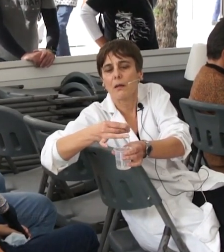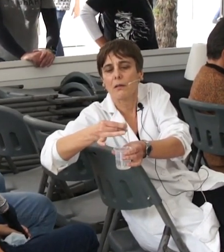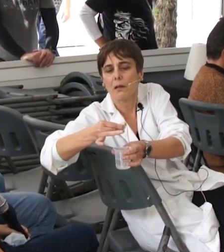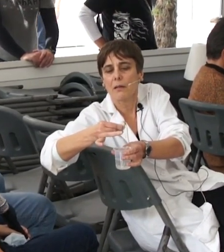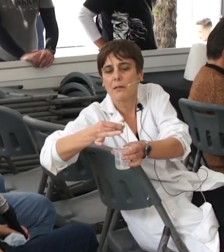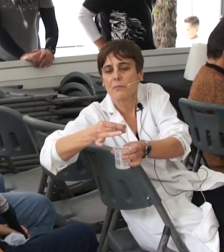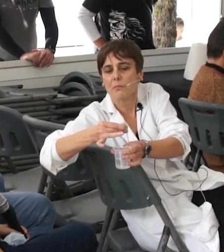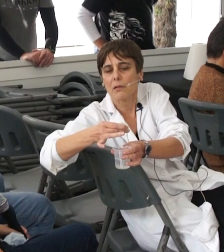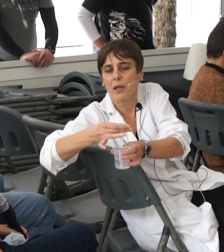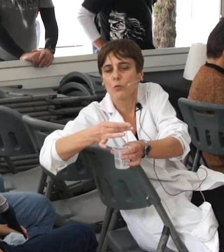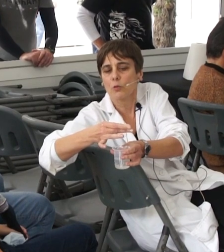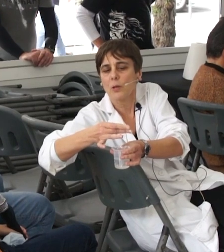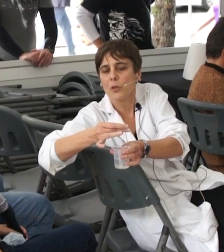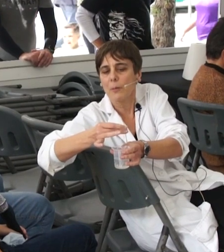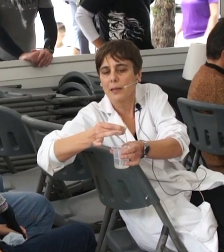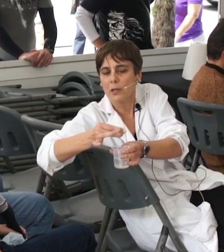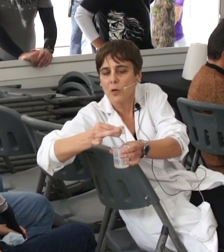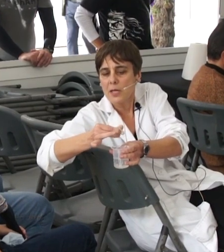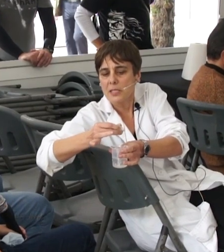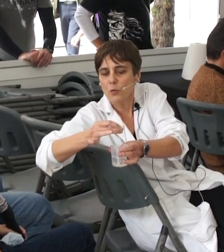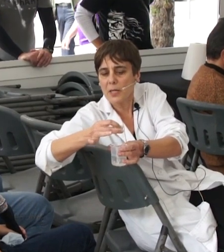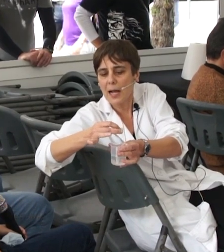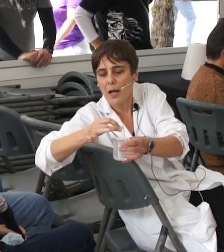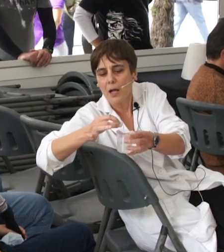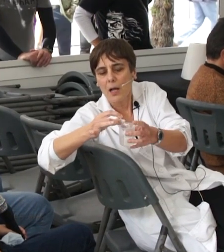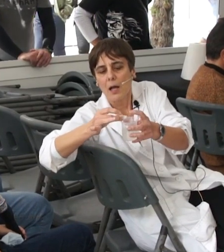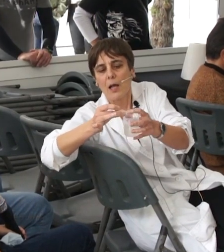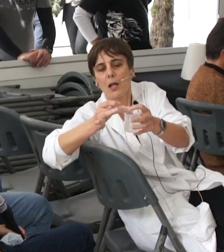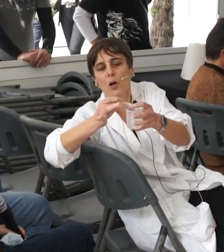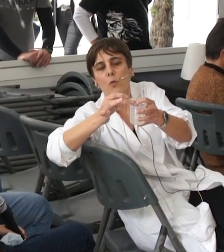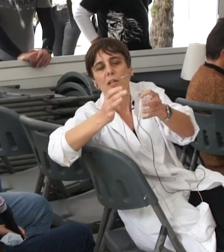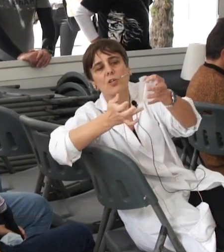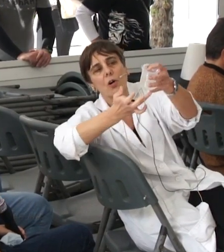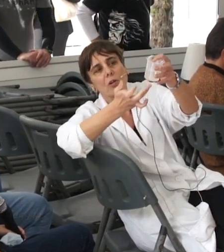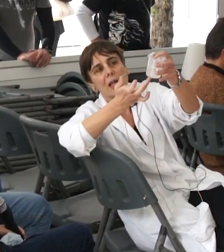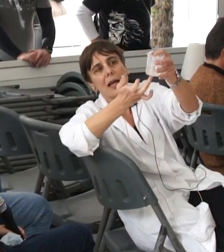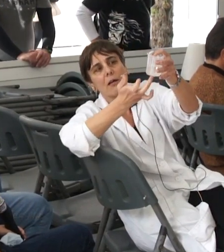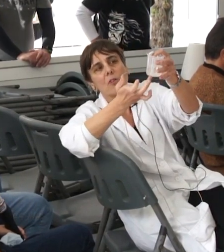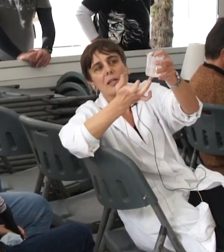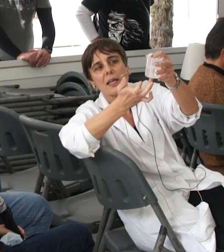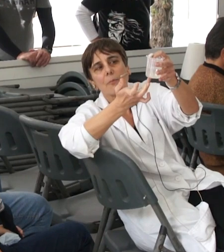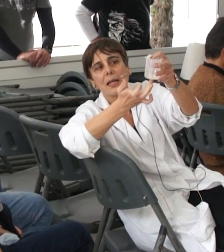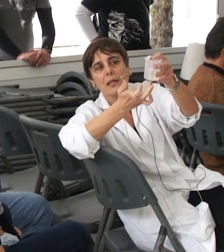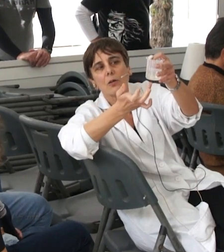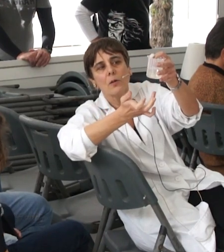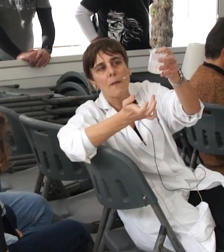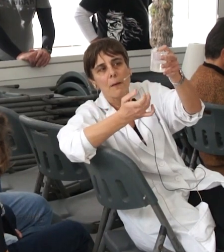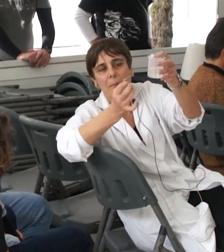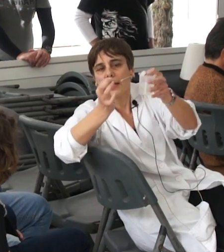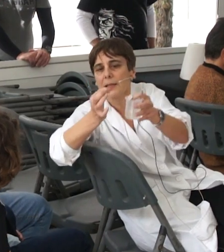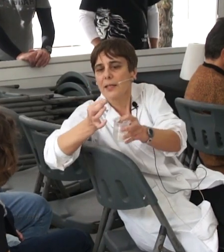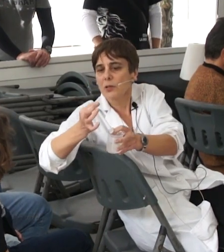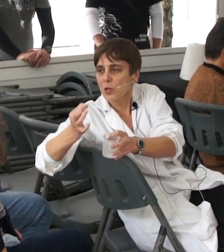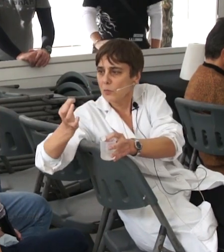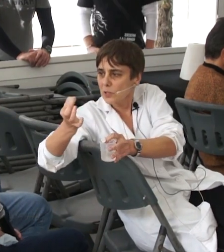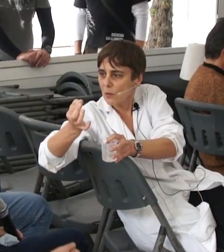que es otro tipo de plástico. Si tú miras los culillos de las botellas de plástico,